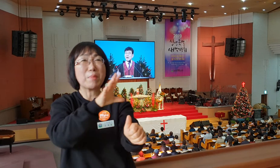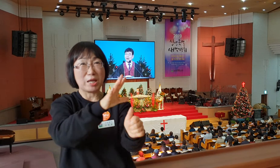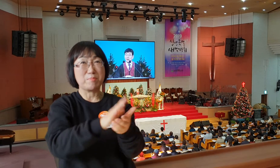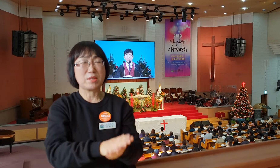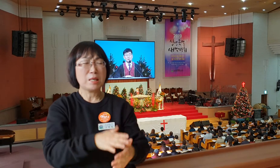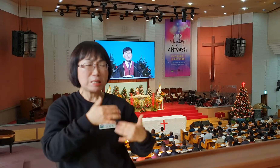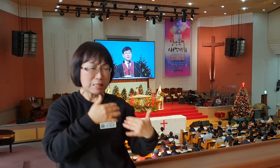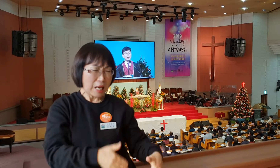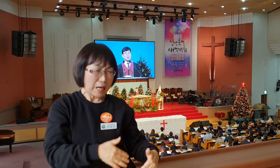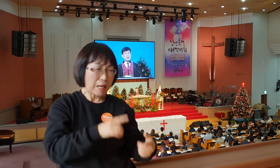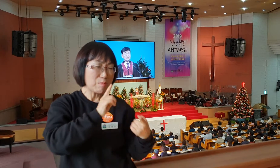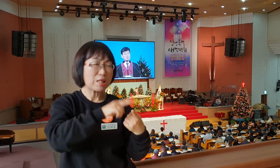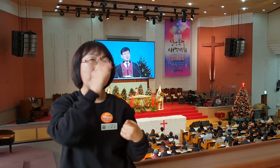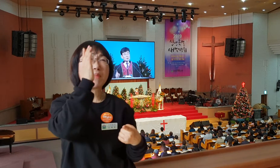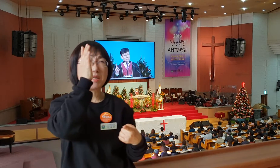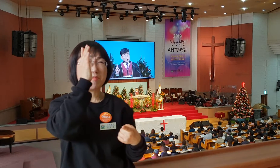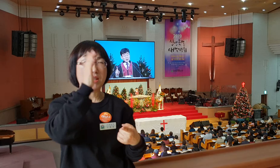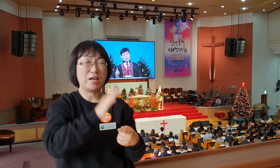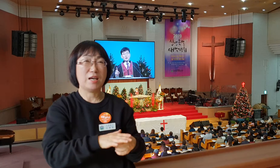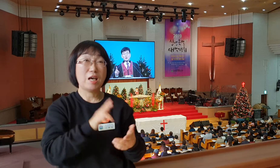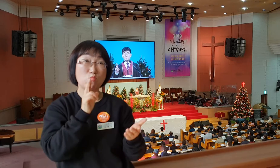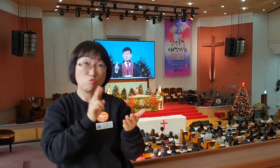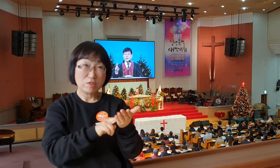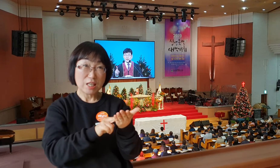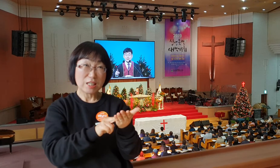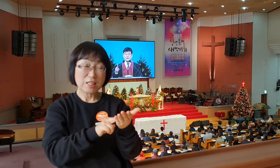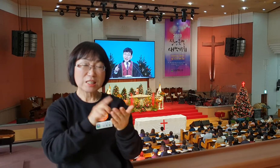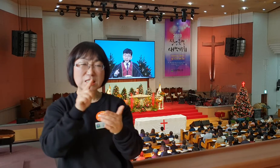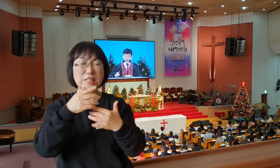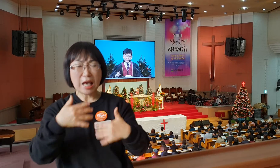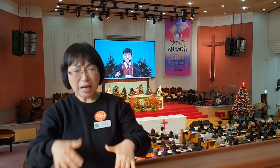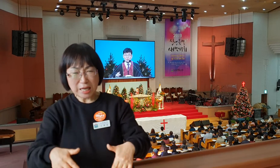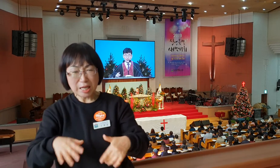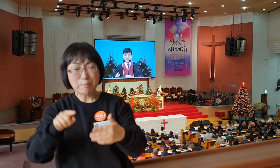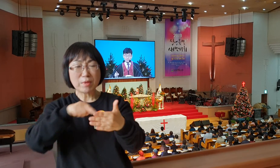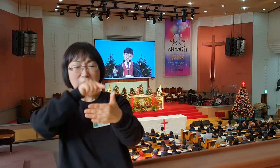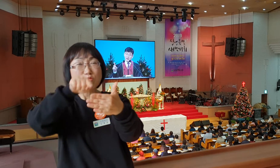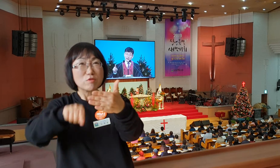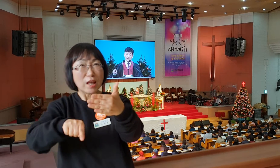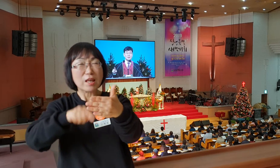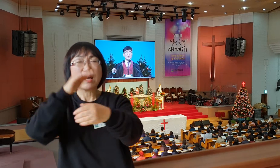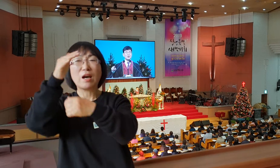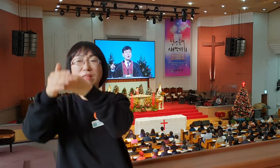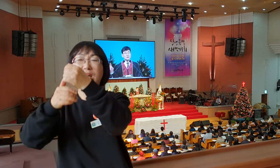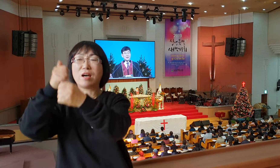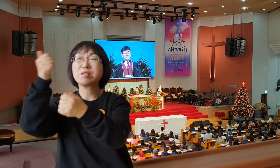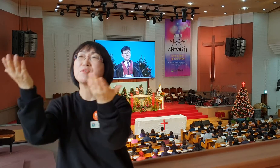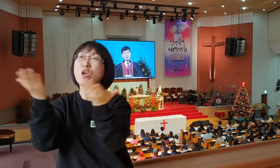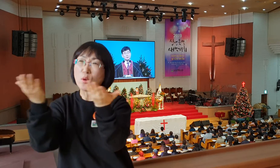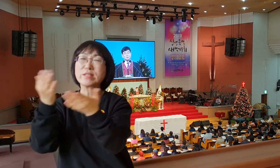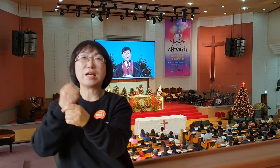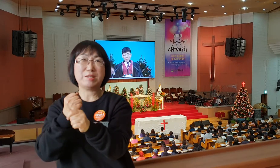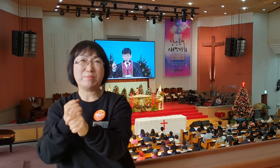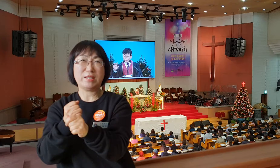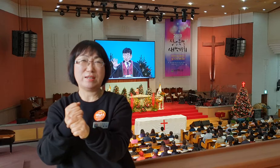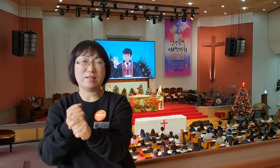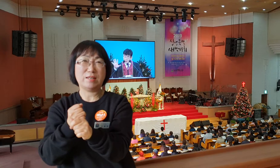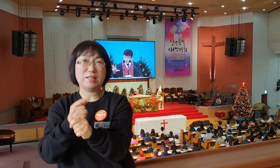약함에 관한 이야기입니다 문제는 뭐요 그 약함 가운데 하나님이 역사하시는 거예요